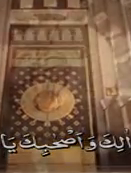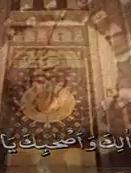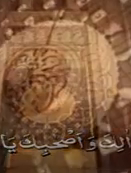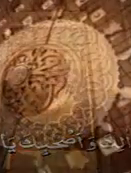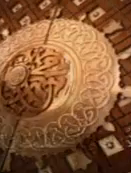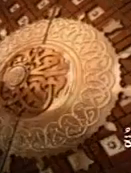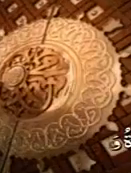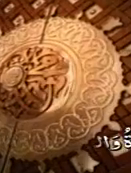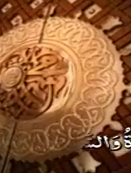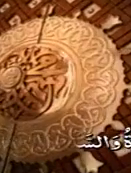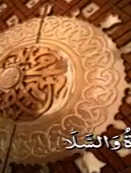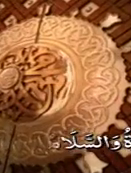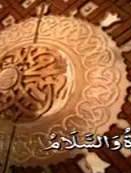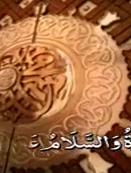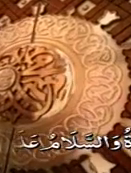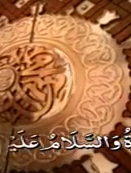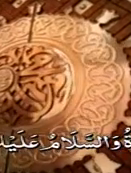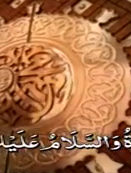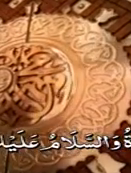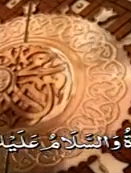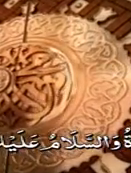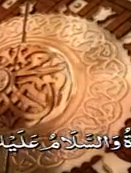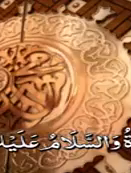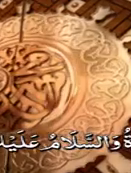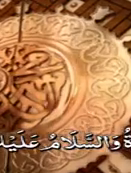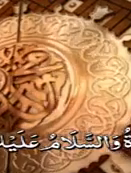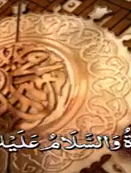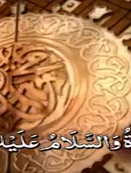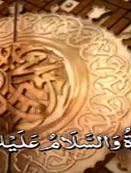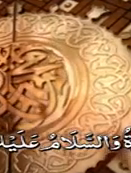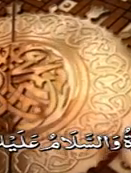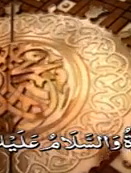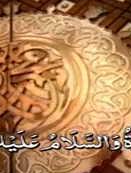الصلاة والسلام علیک یا نبی اللہ